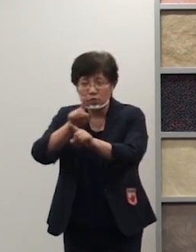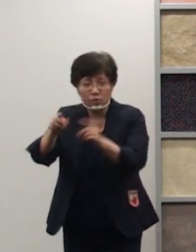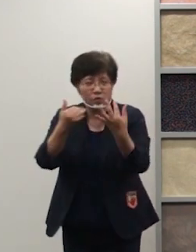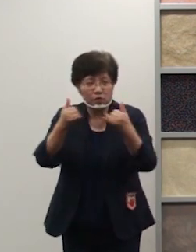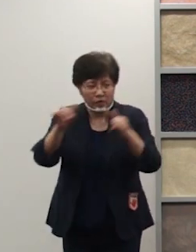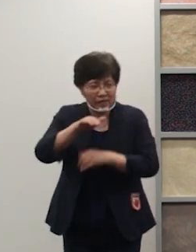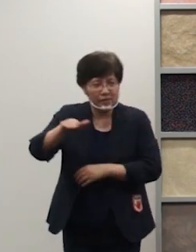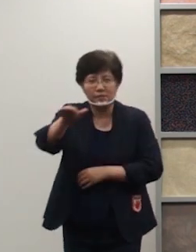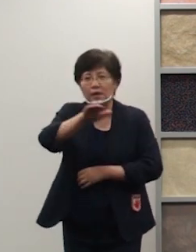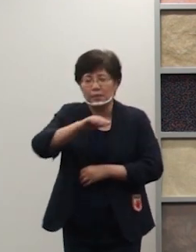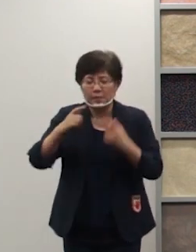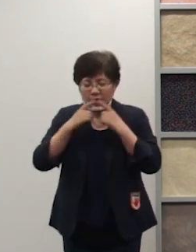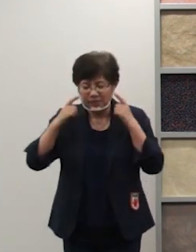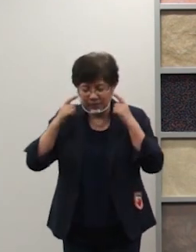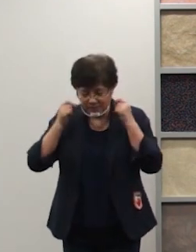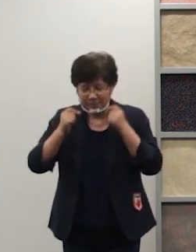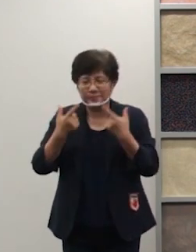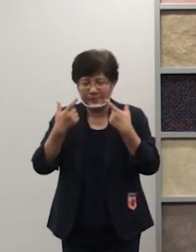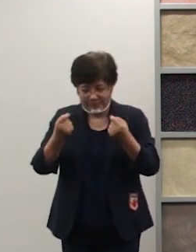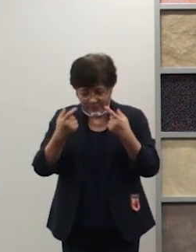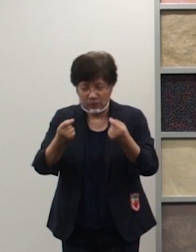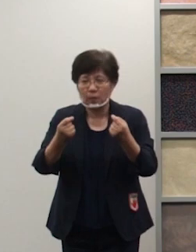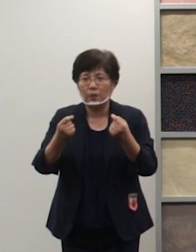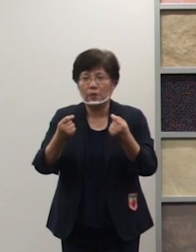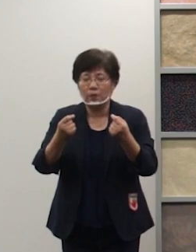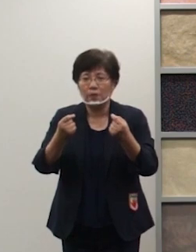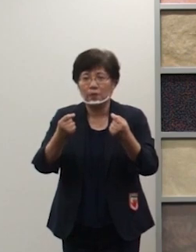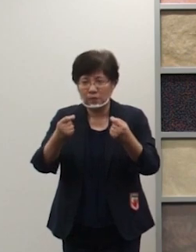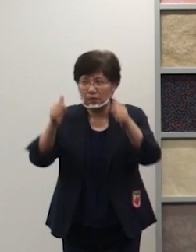、マスクの着用の徹底を促す